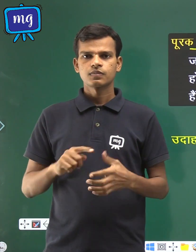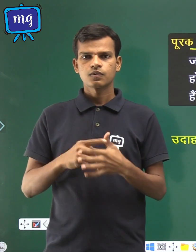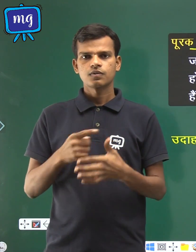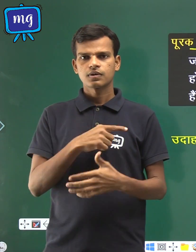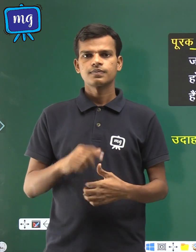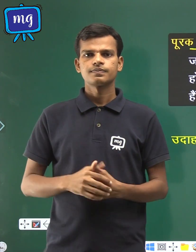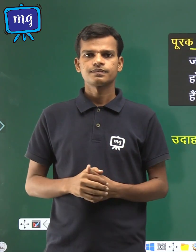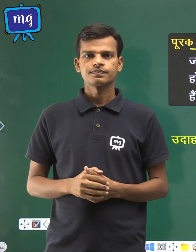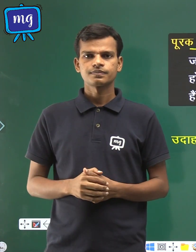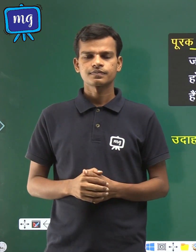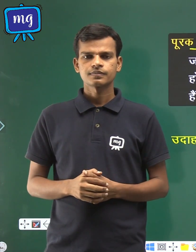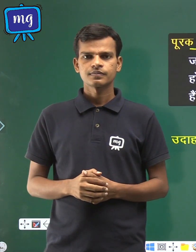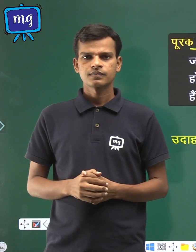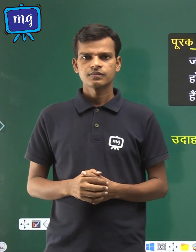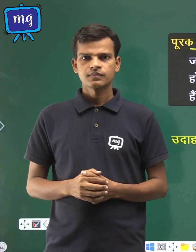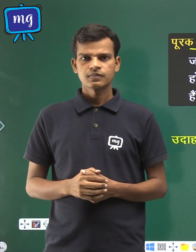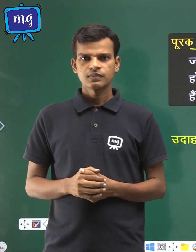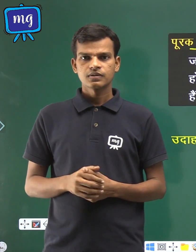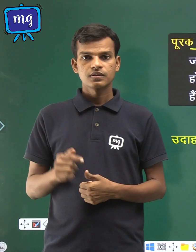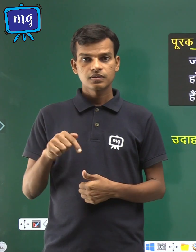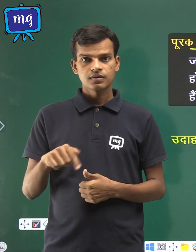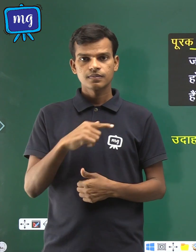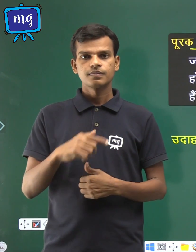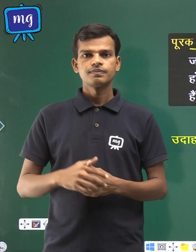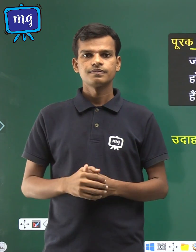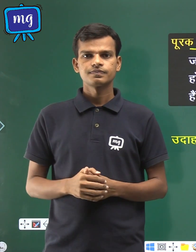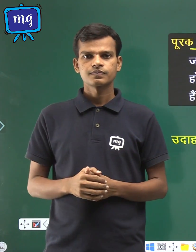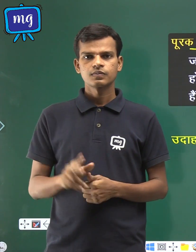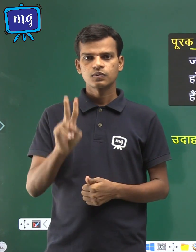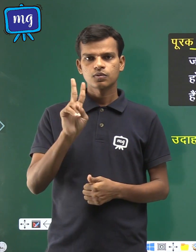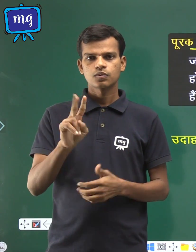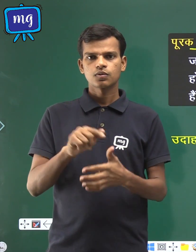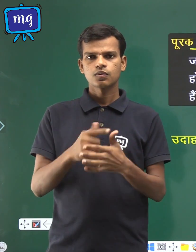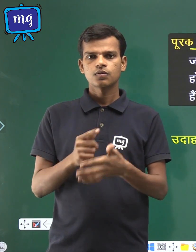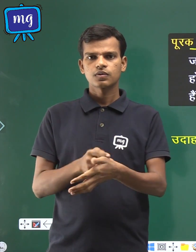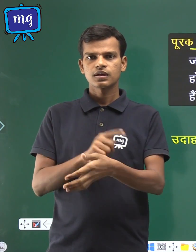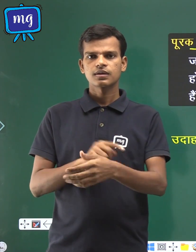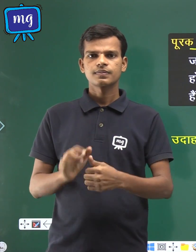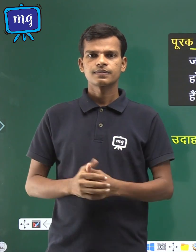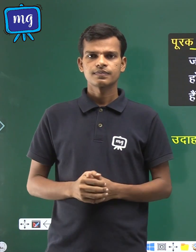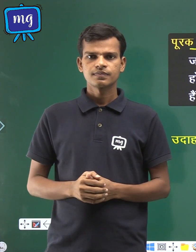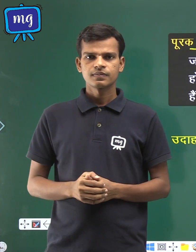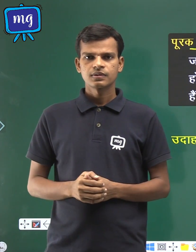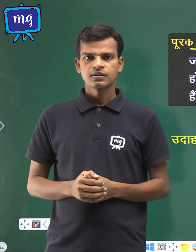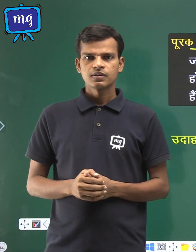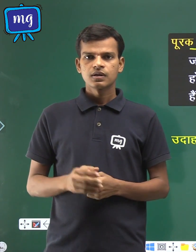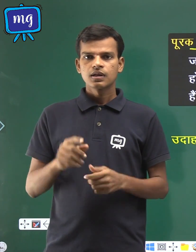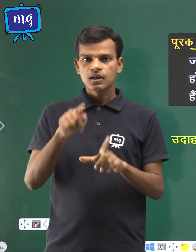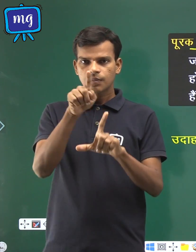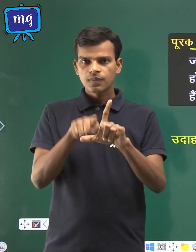क्या होता है? जब दो कोणों के मापों का